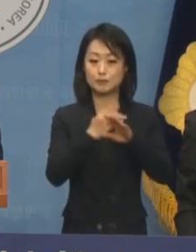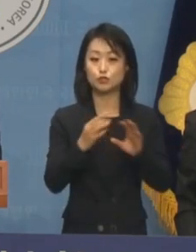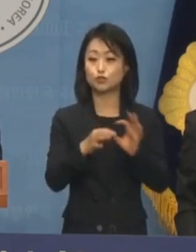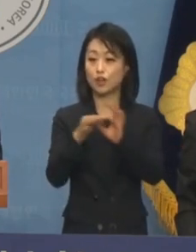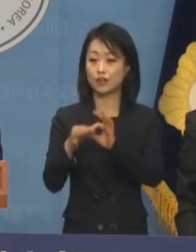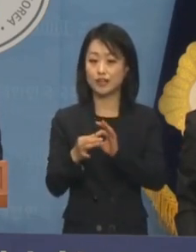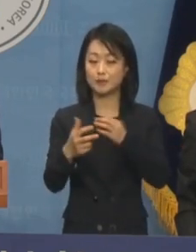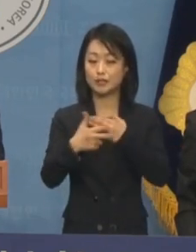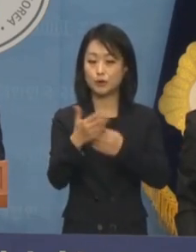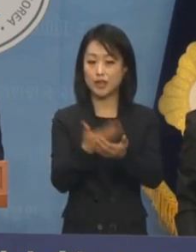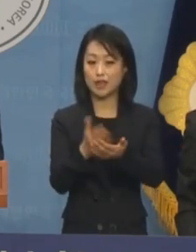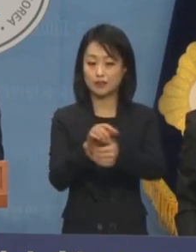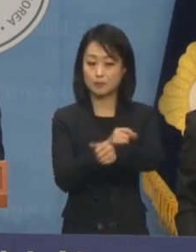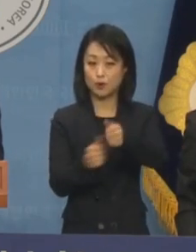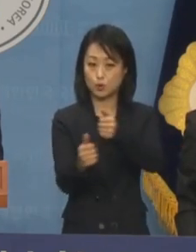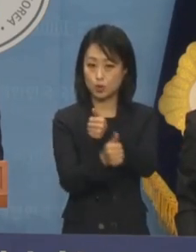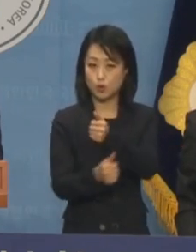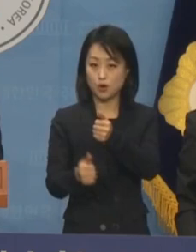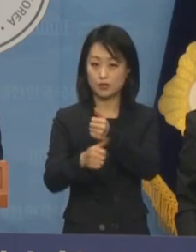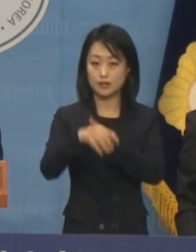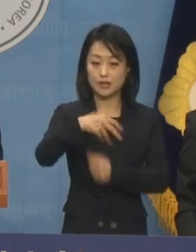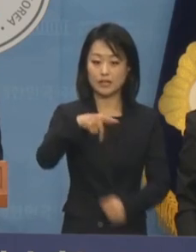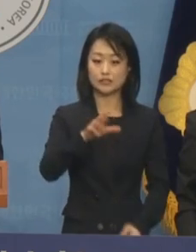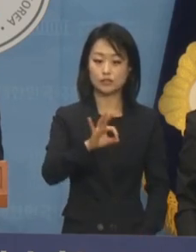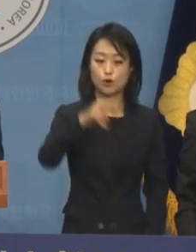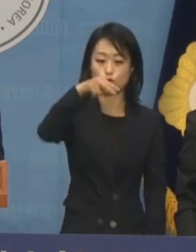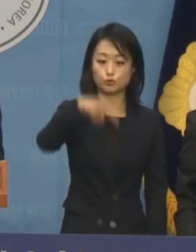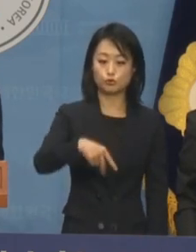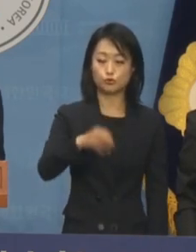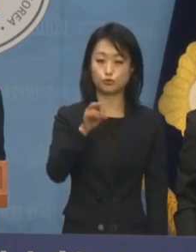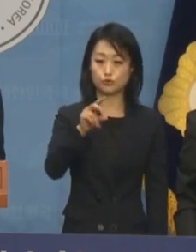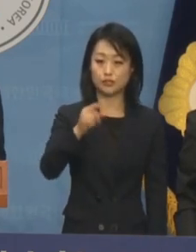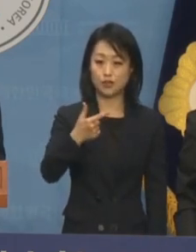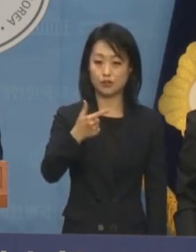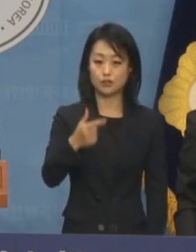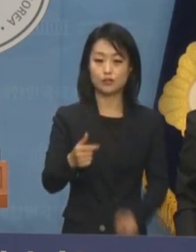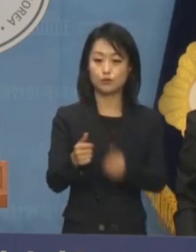더불어민주연합 의료개혁특별위원회 정수연 공동위원장,